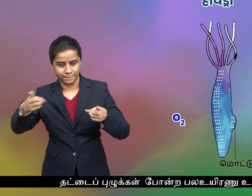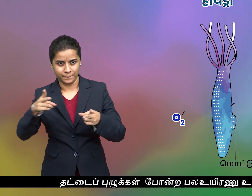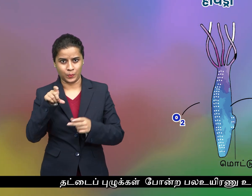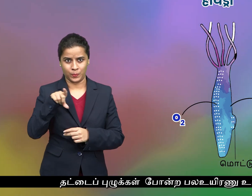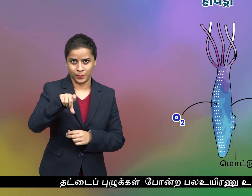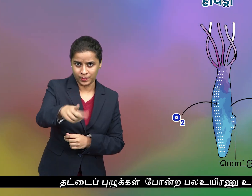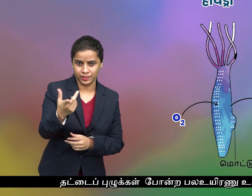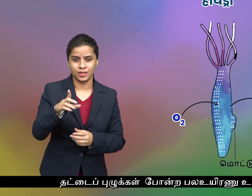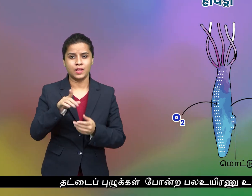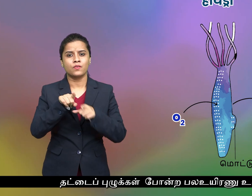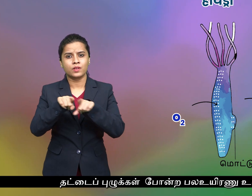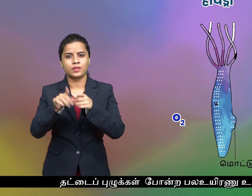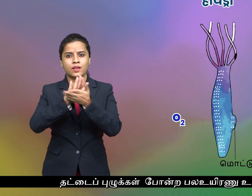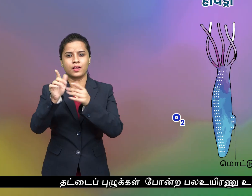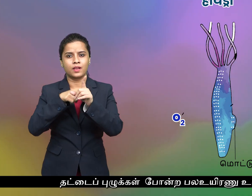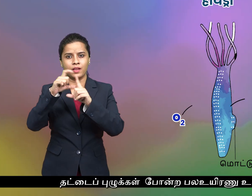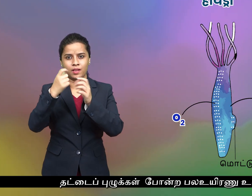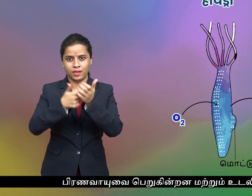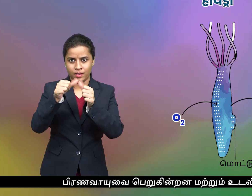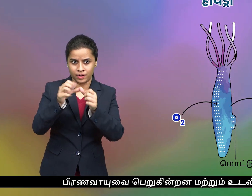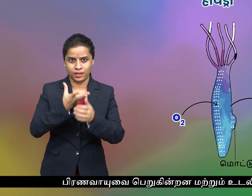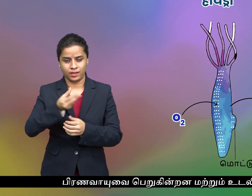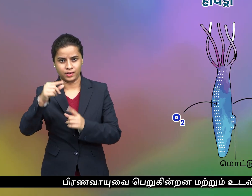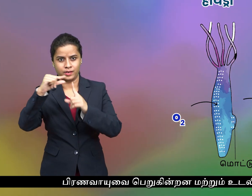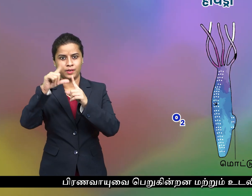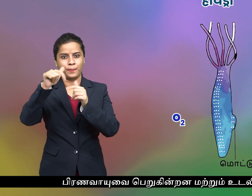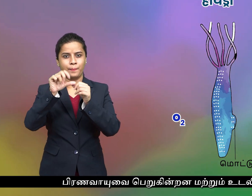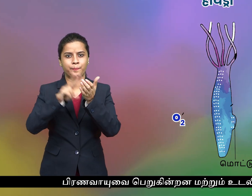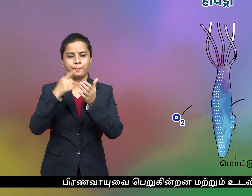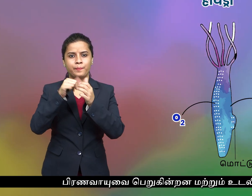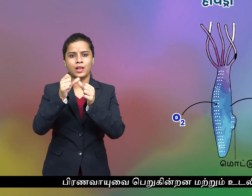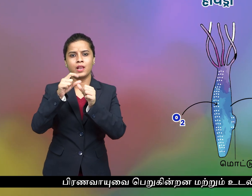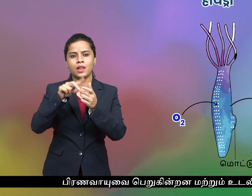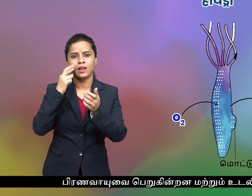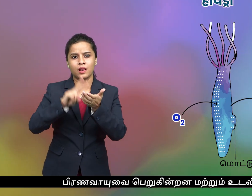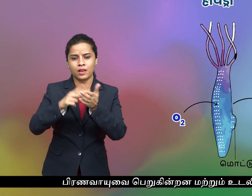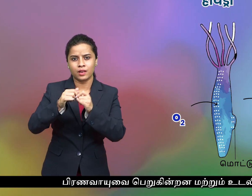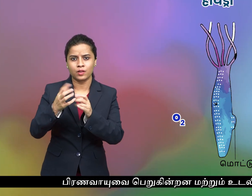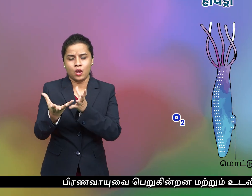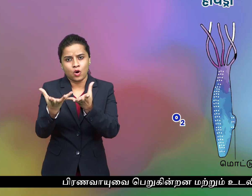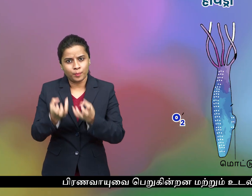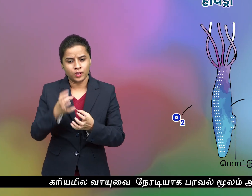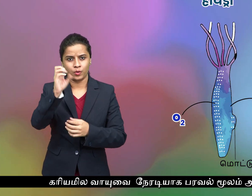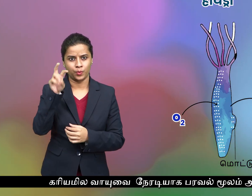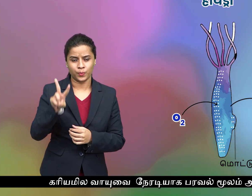பல உயிரணு உயிரினங்கள் பிராணவாயுவை பெறுகின்றன மற்றும் உடலில் இருந்து கரிமில